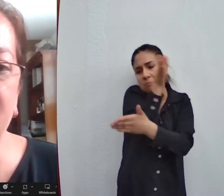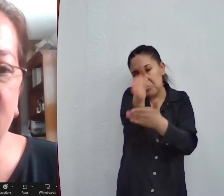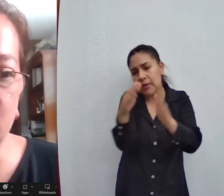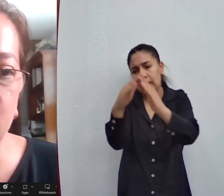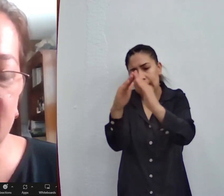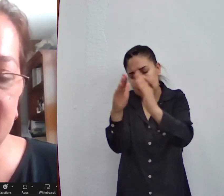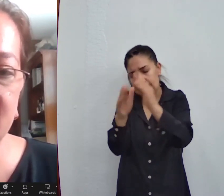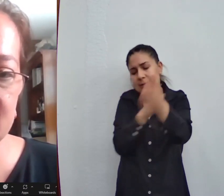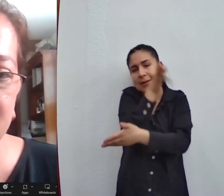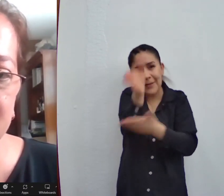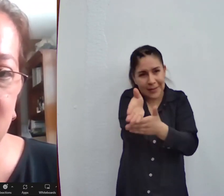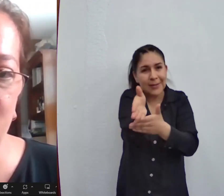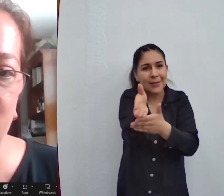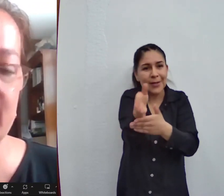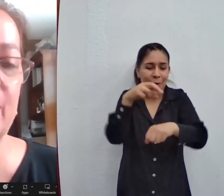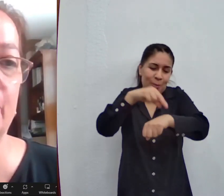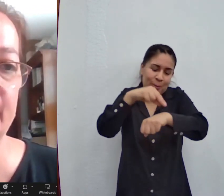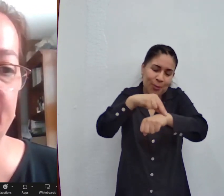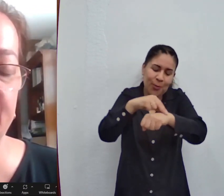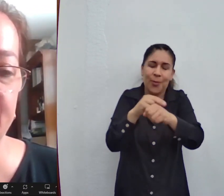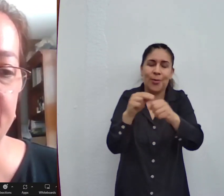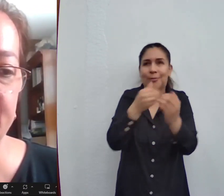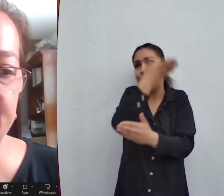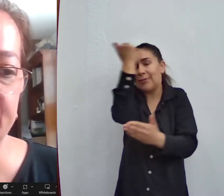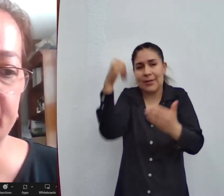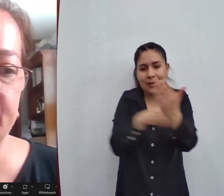cuidadores la dificultad de tenerse que estar moviendo.